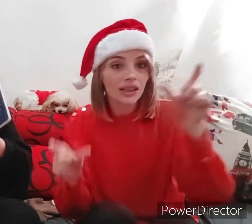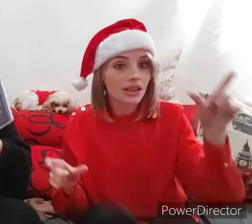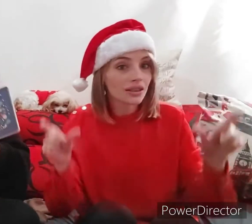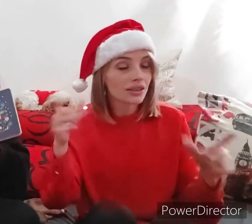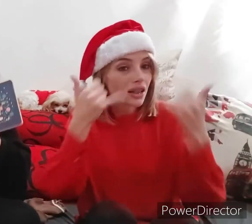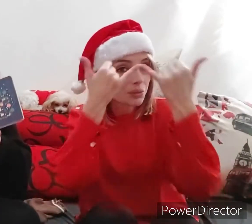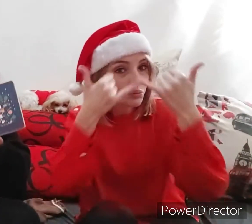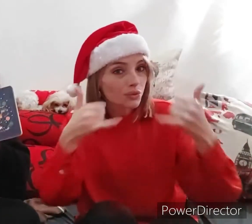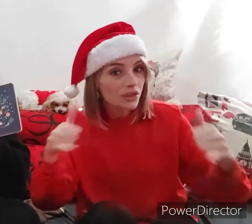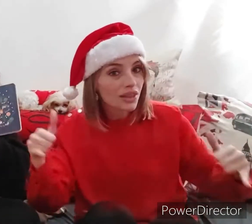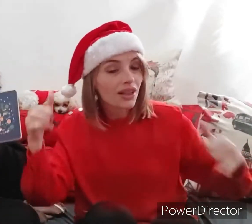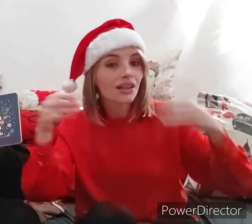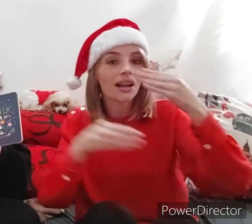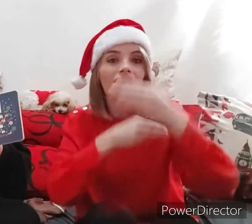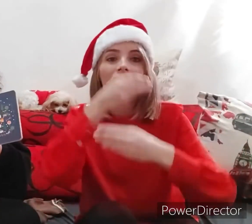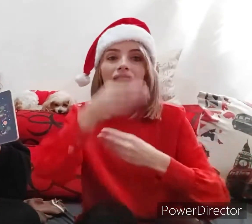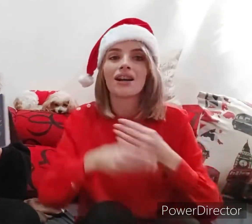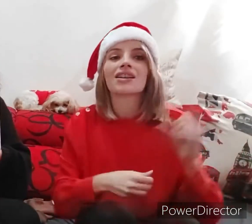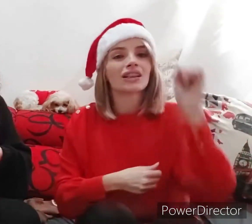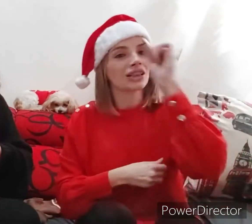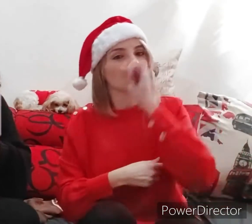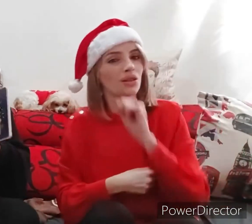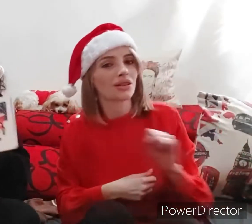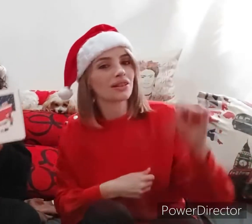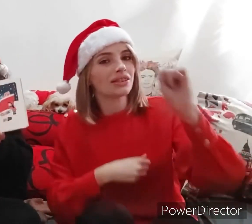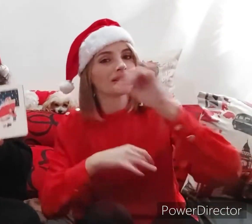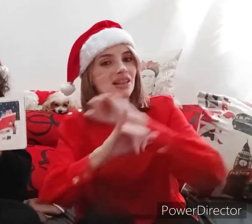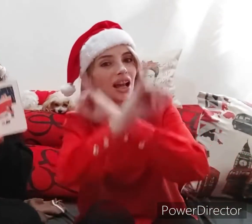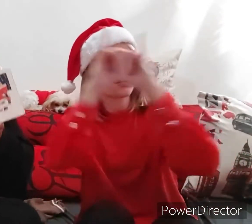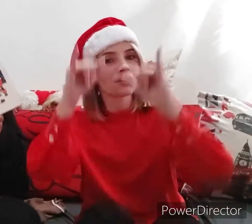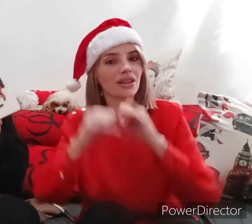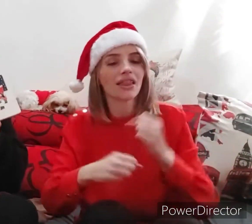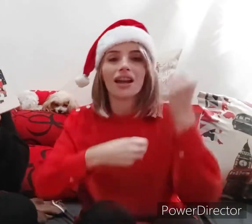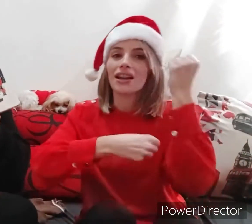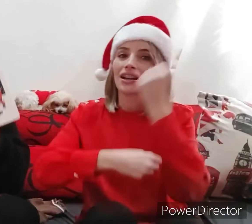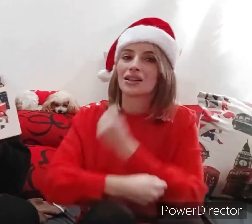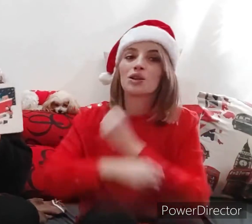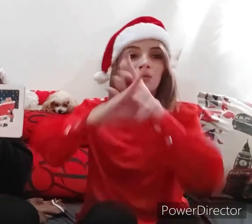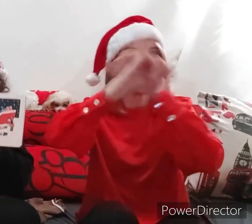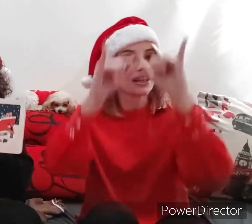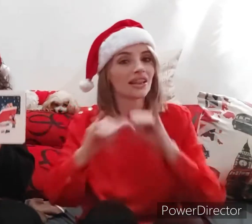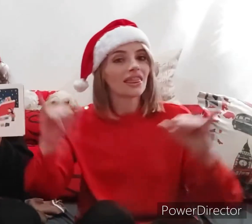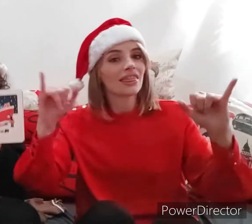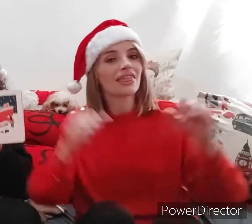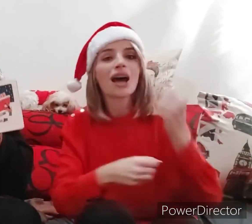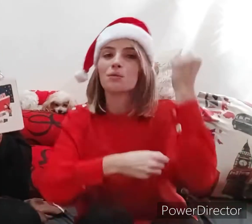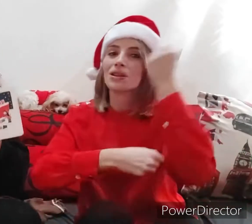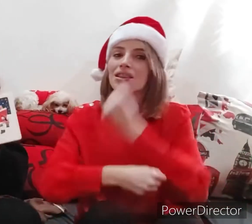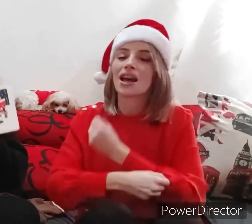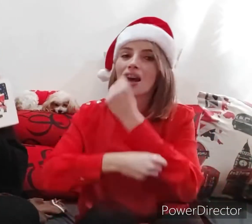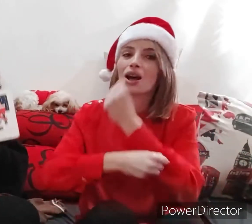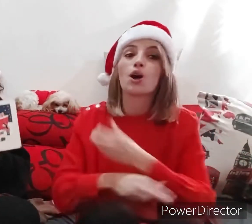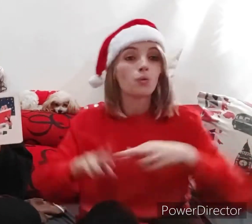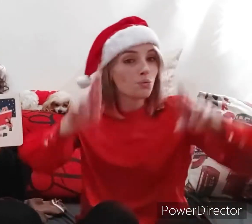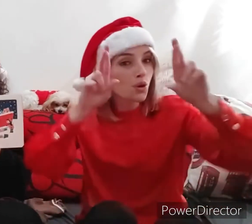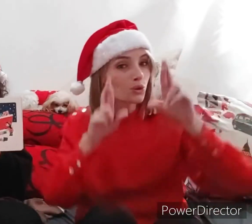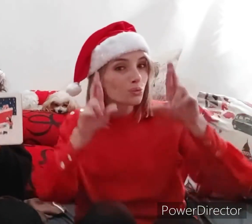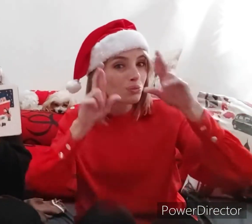celebran, vamos a cantar. ¡Feliz Navidad! ¡Feliz